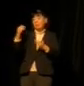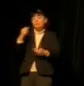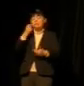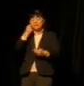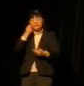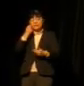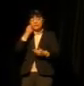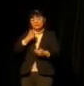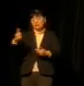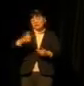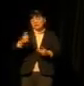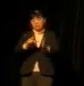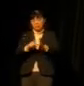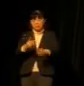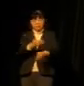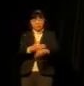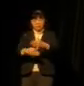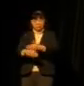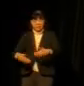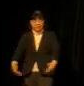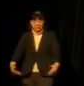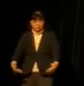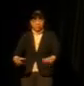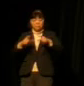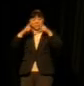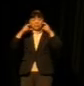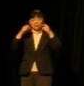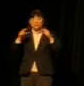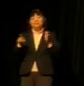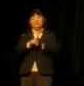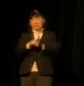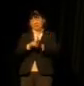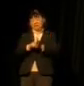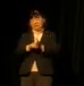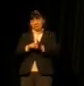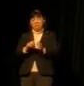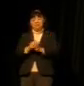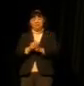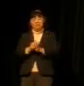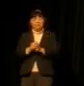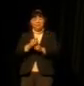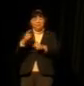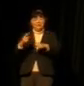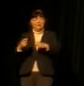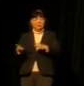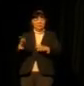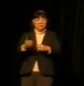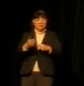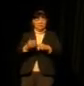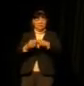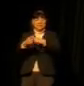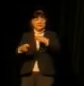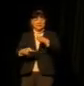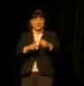長ズボン、マスクもしてました。2学期8月25日から1日1時間 外に出